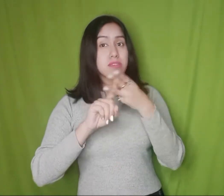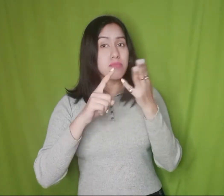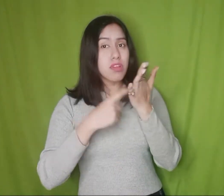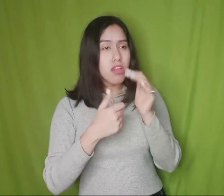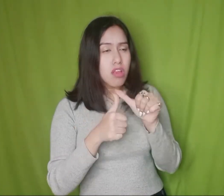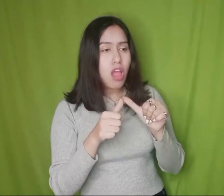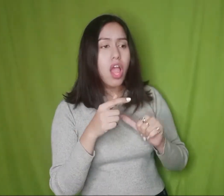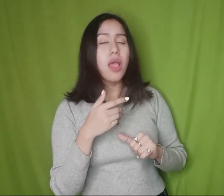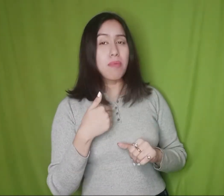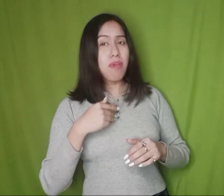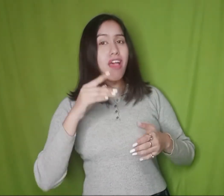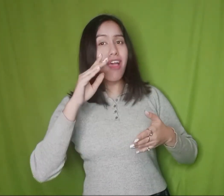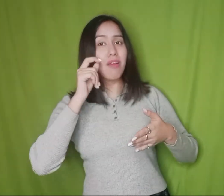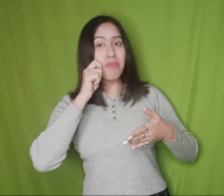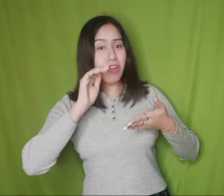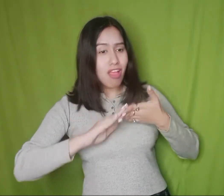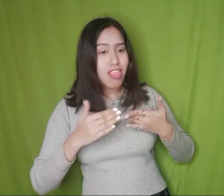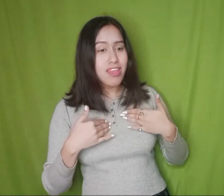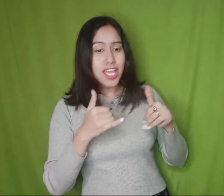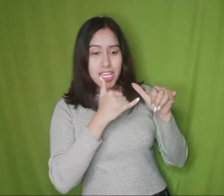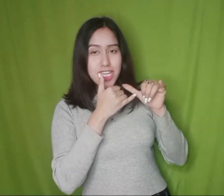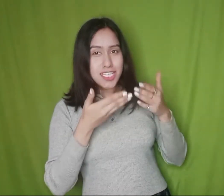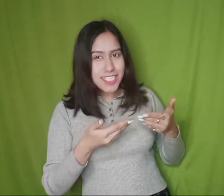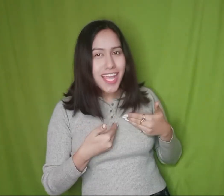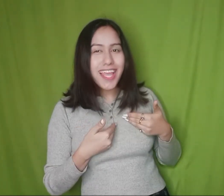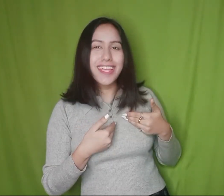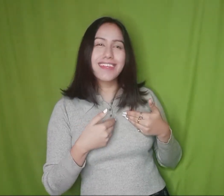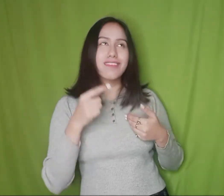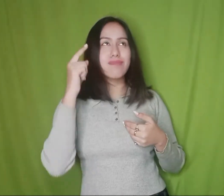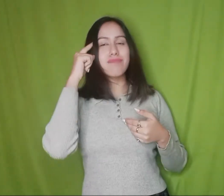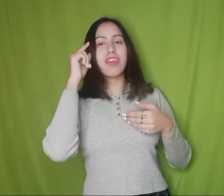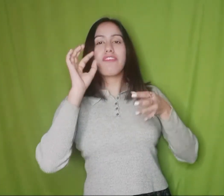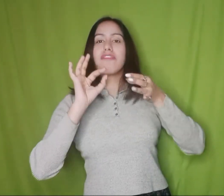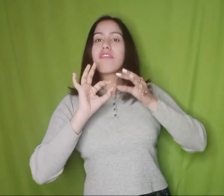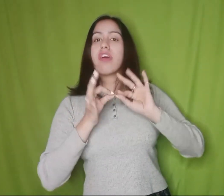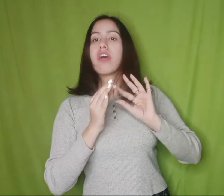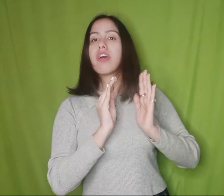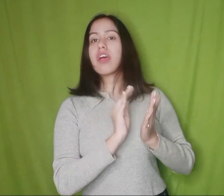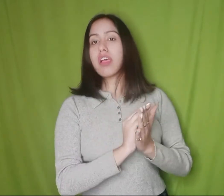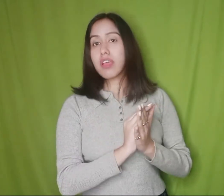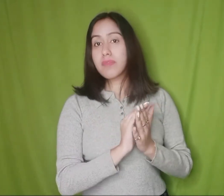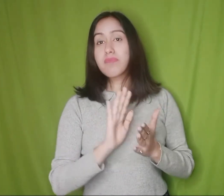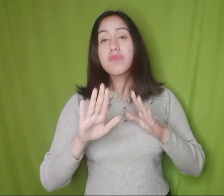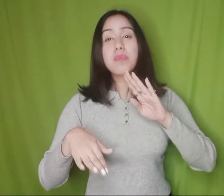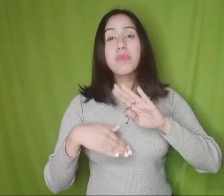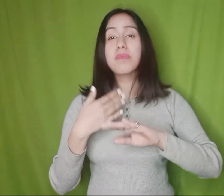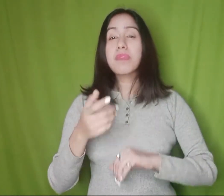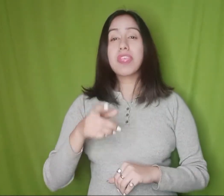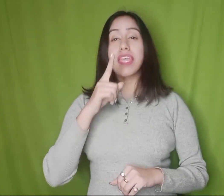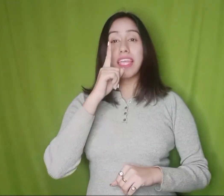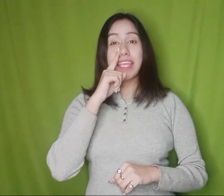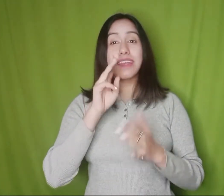चली गई, लेकिन मीरा के मन में ये बात कहीं गहरी बैठ गई थी।